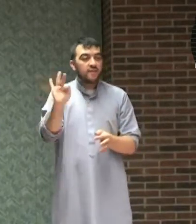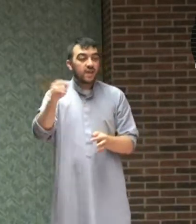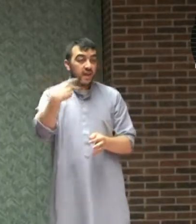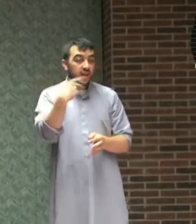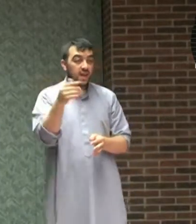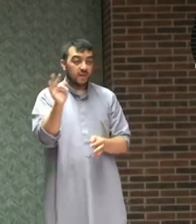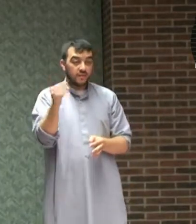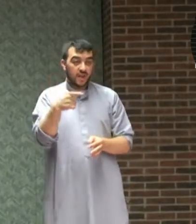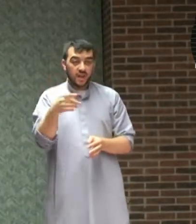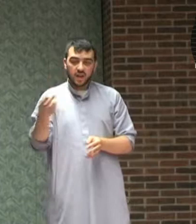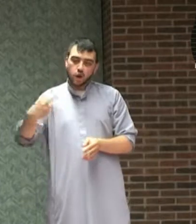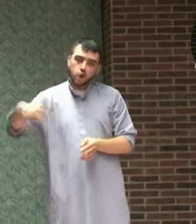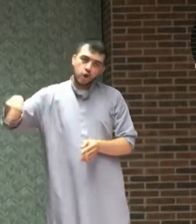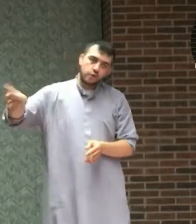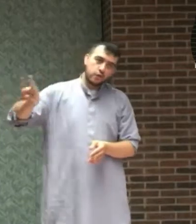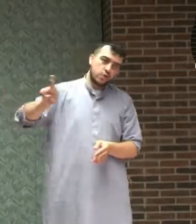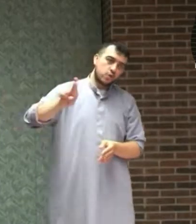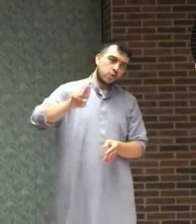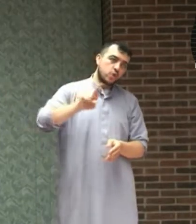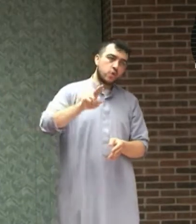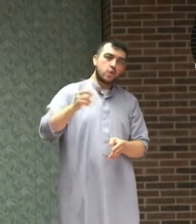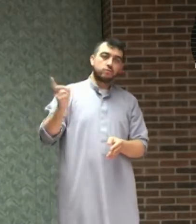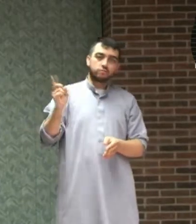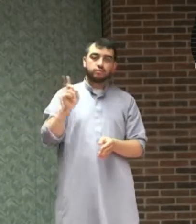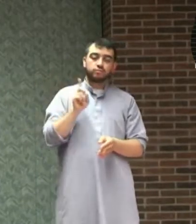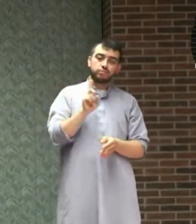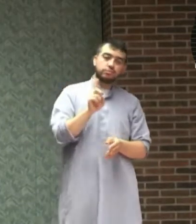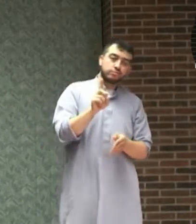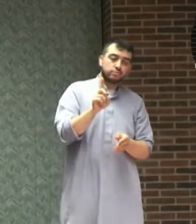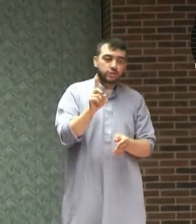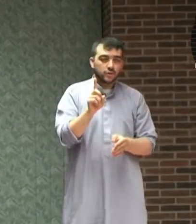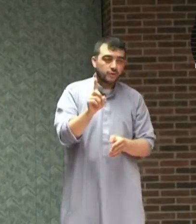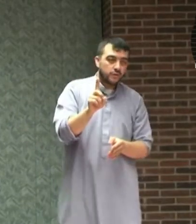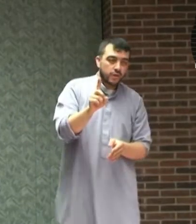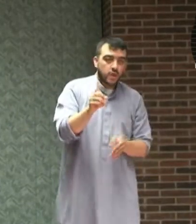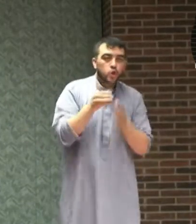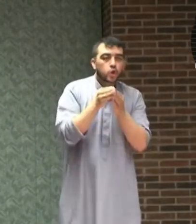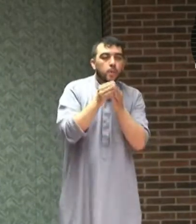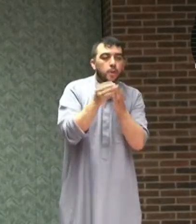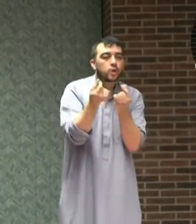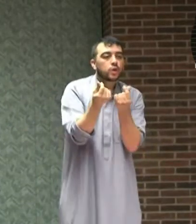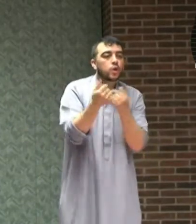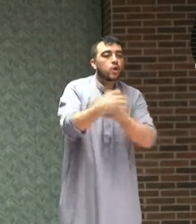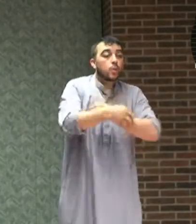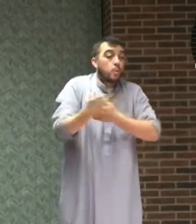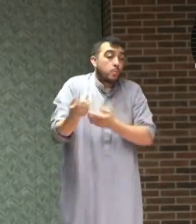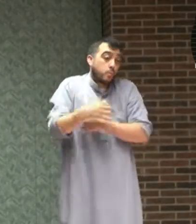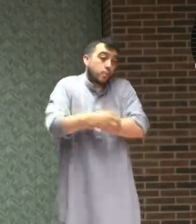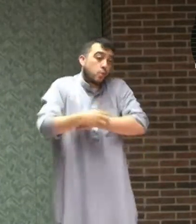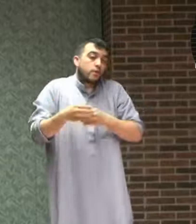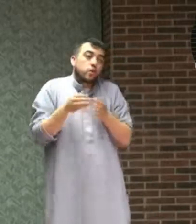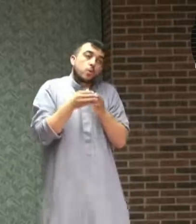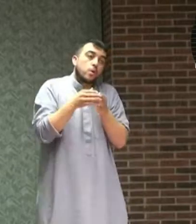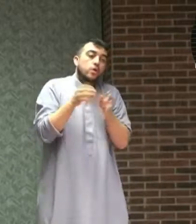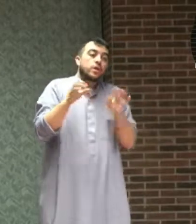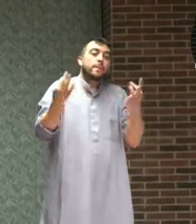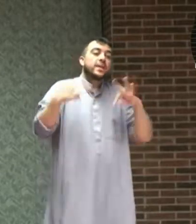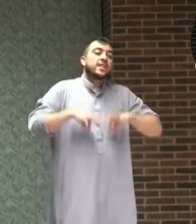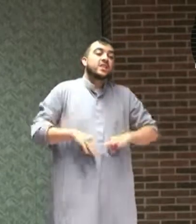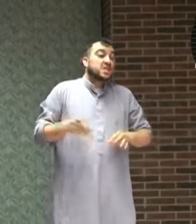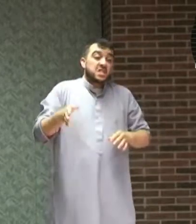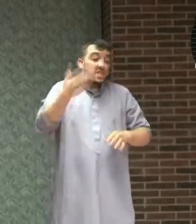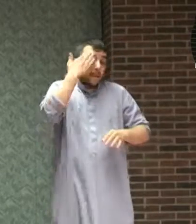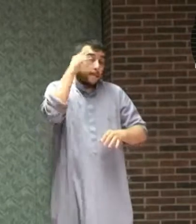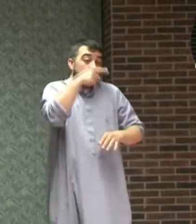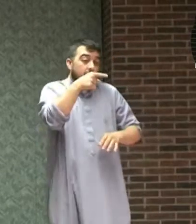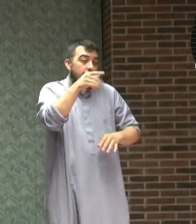lui justement pour lui demander de leur donner l'aumône, parce que les récoltes avaient été dures durant ces années-là.